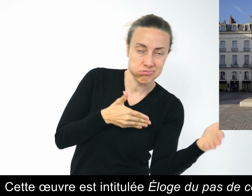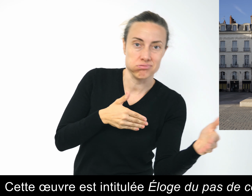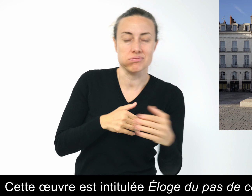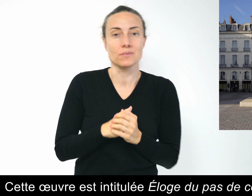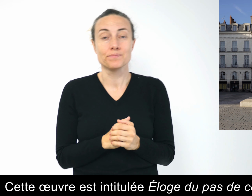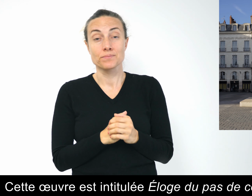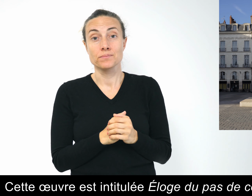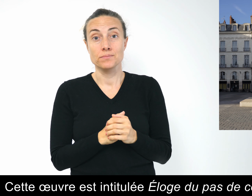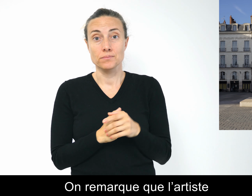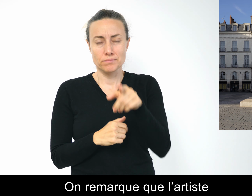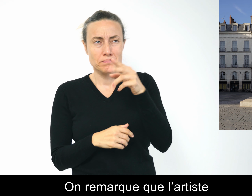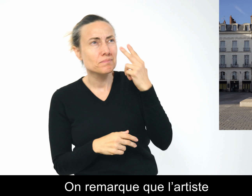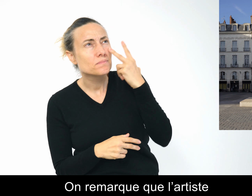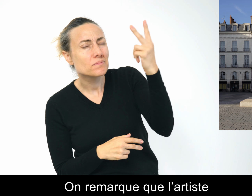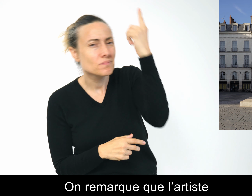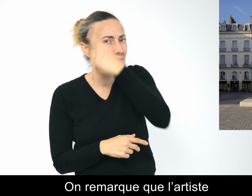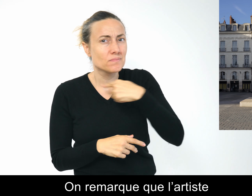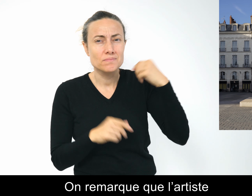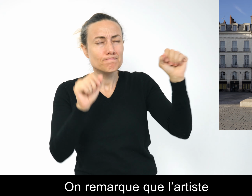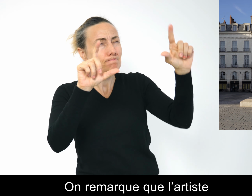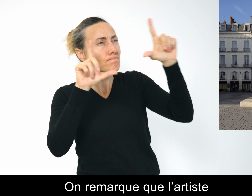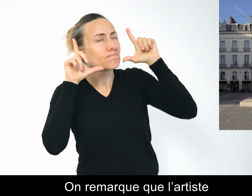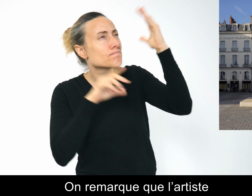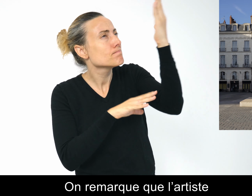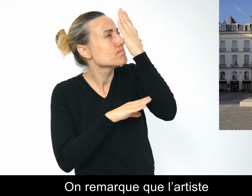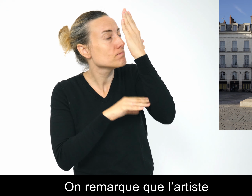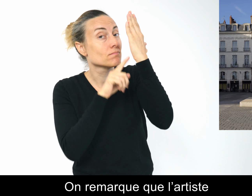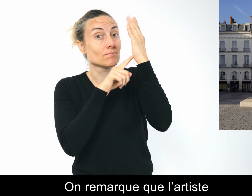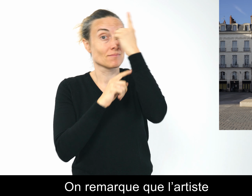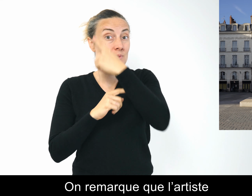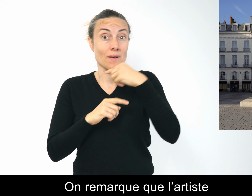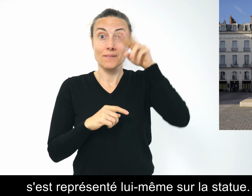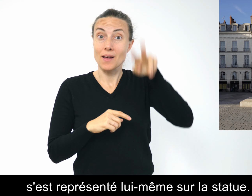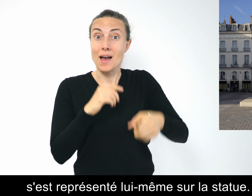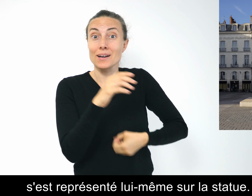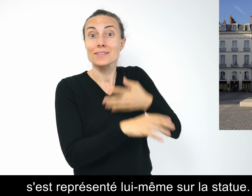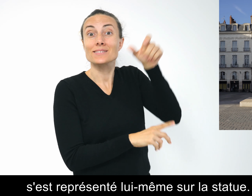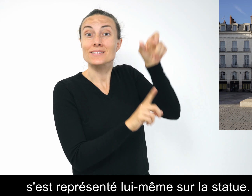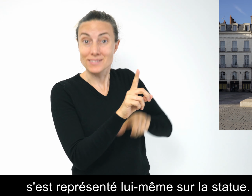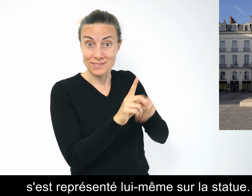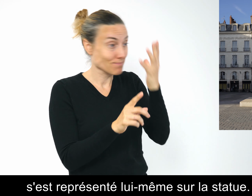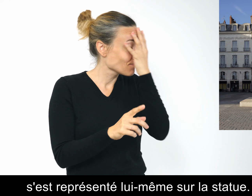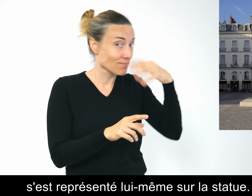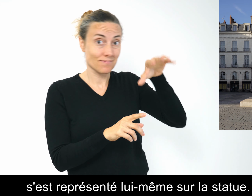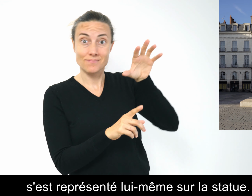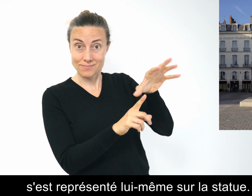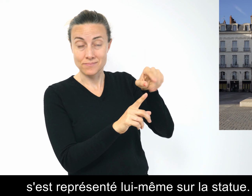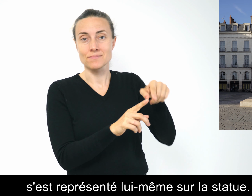éloge du pas de côté on remarque que l'artiste sait représenter lui même sur la